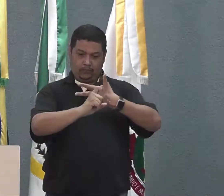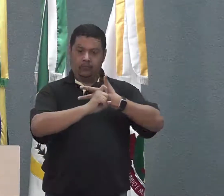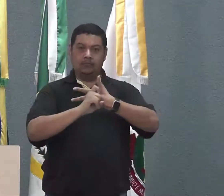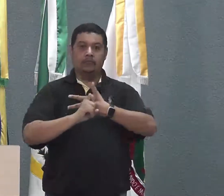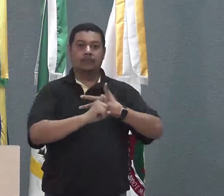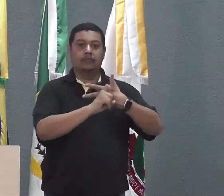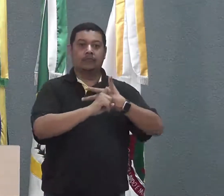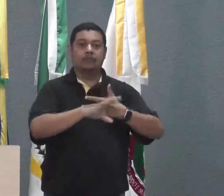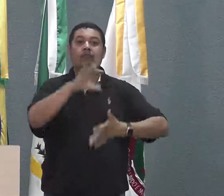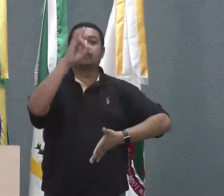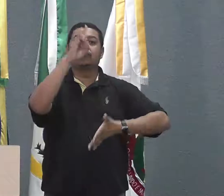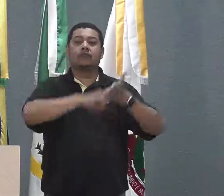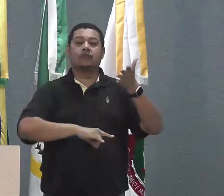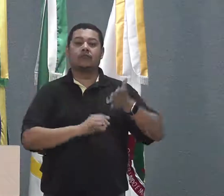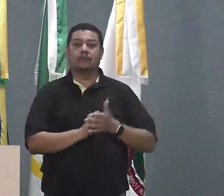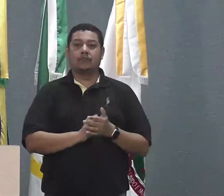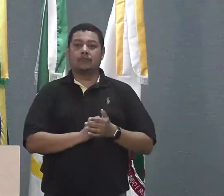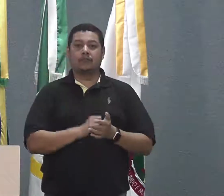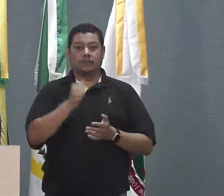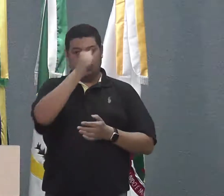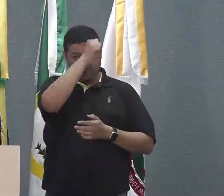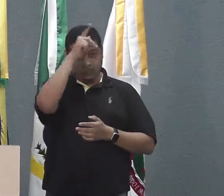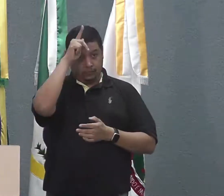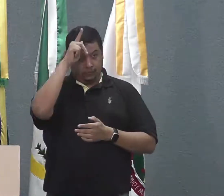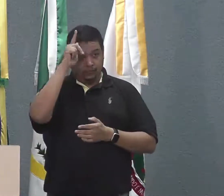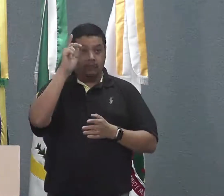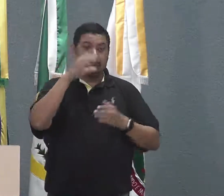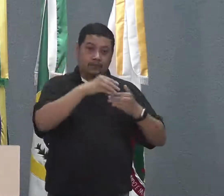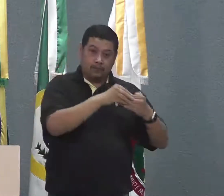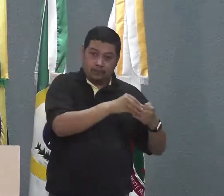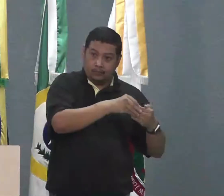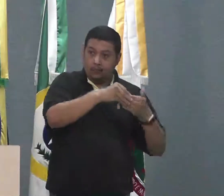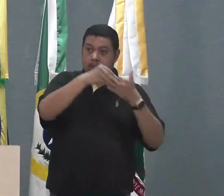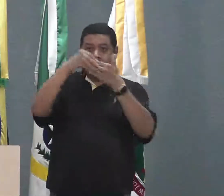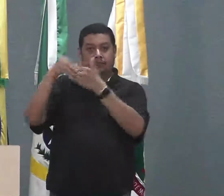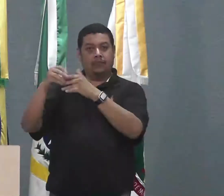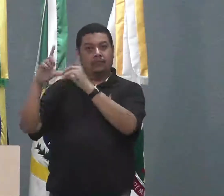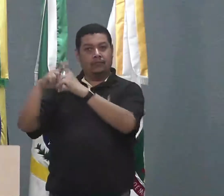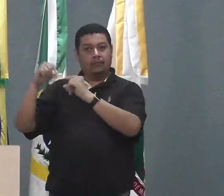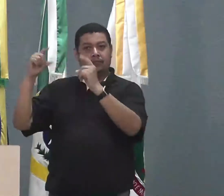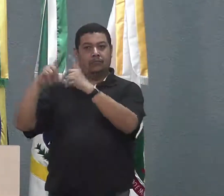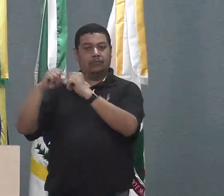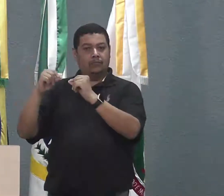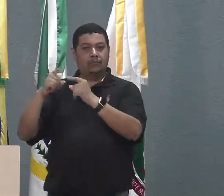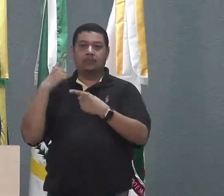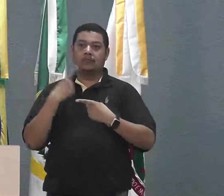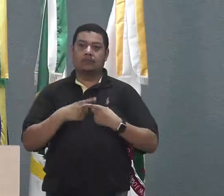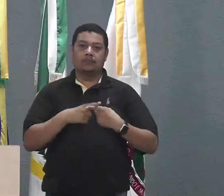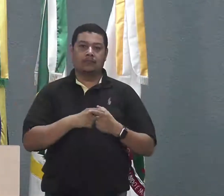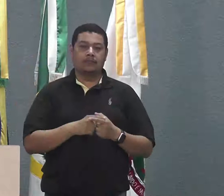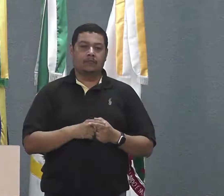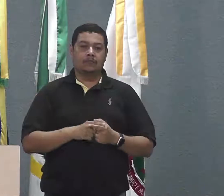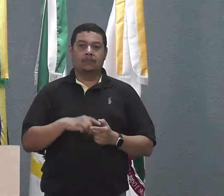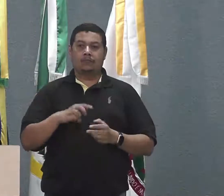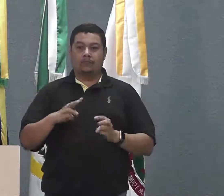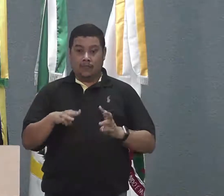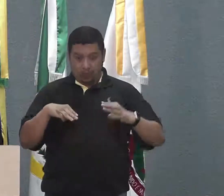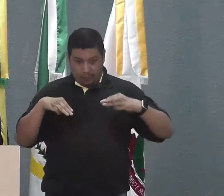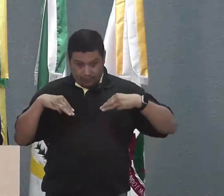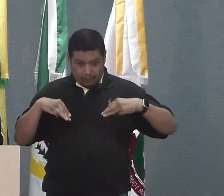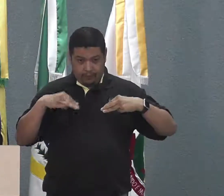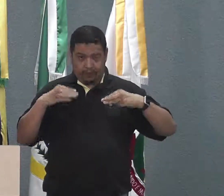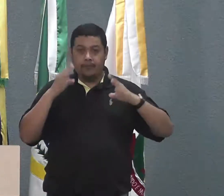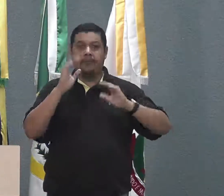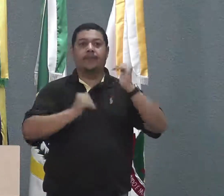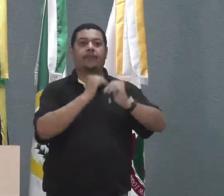o documento que o prefeito vai levar a Brasília para que o Ministério do Desenvolvimento